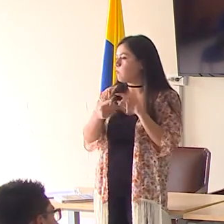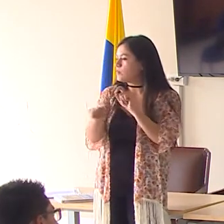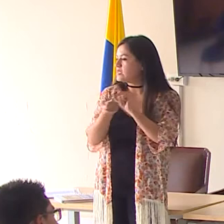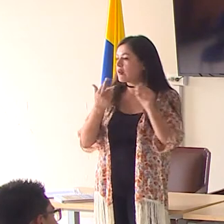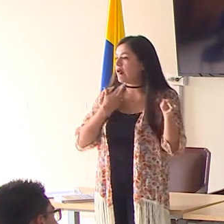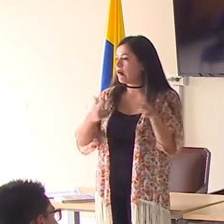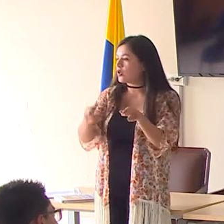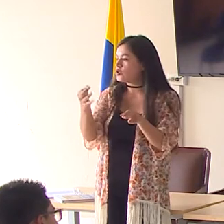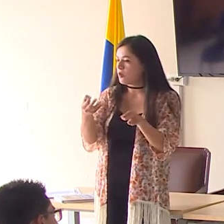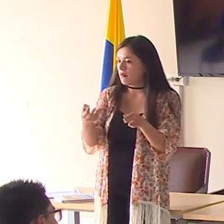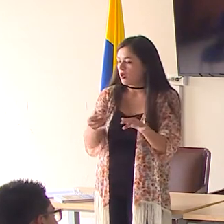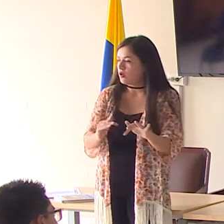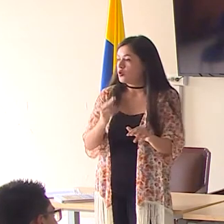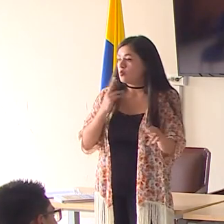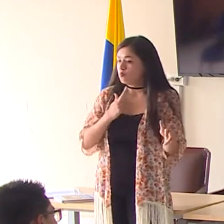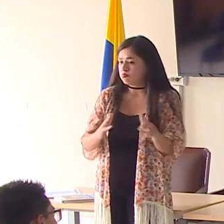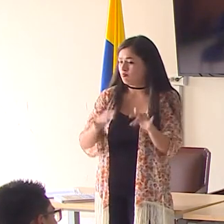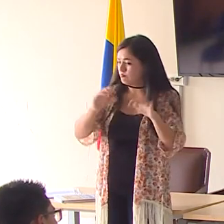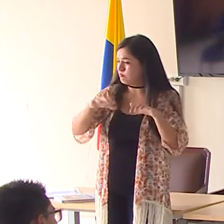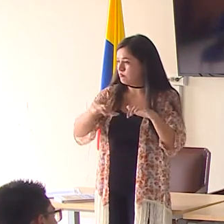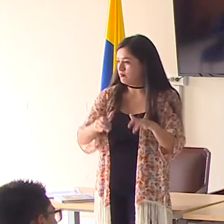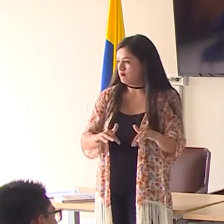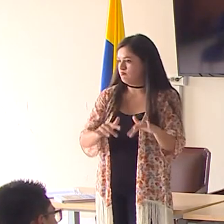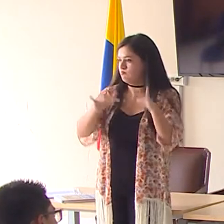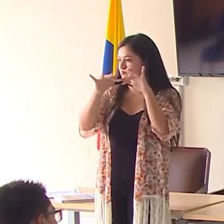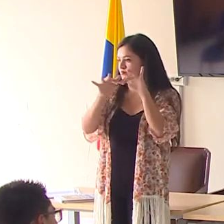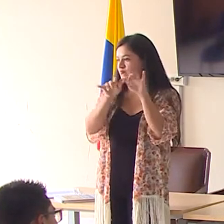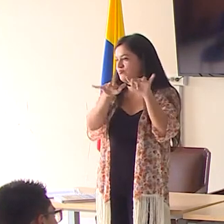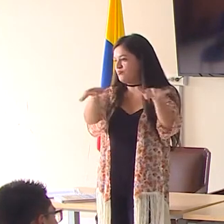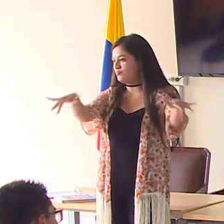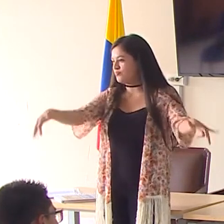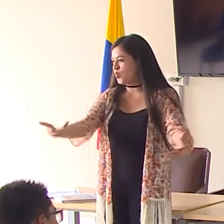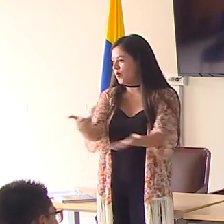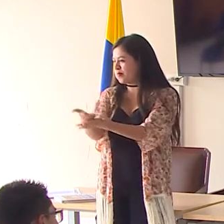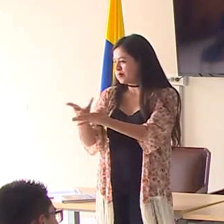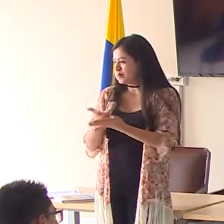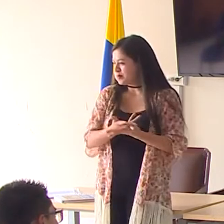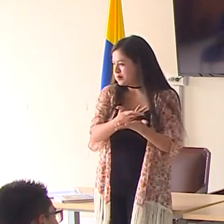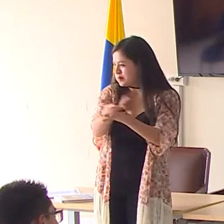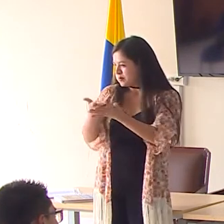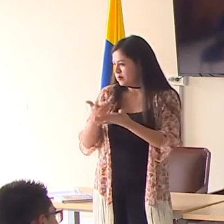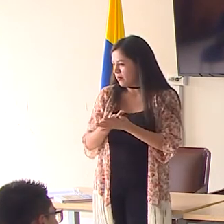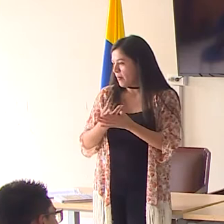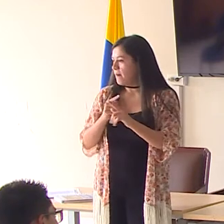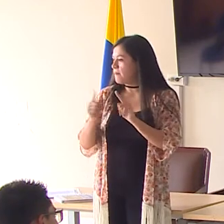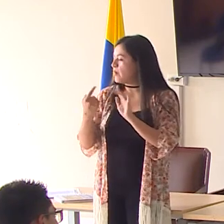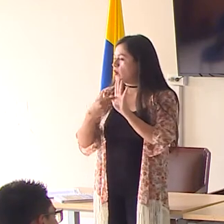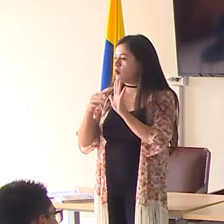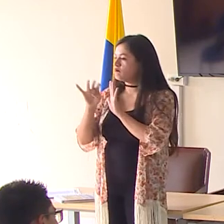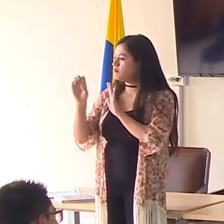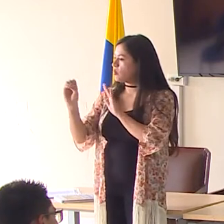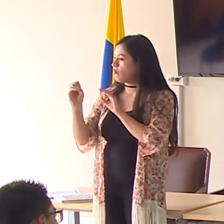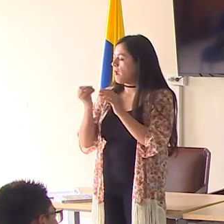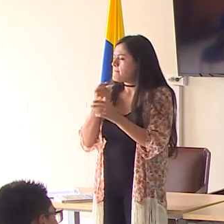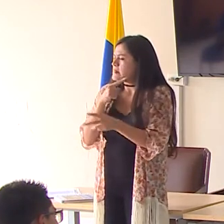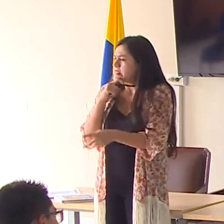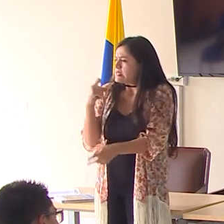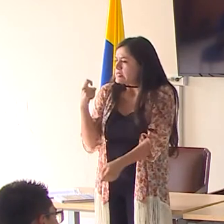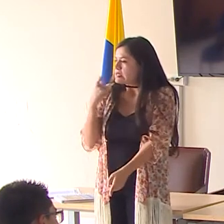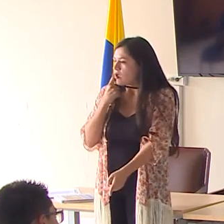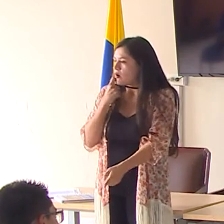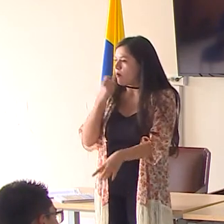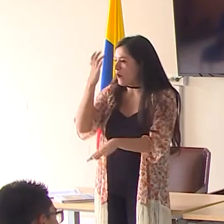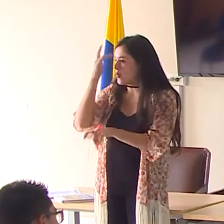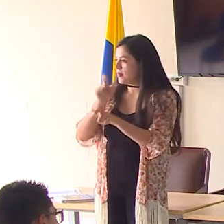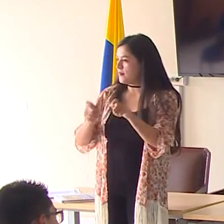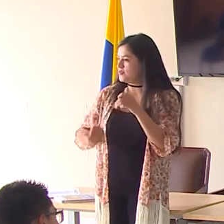río tunjuelo durante esta década de la década 1950 se secaron por la intervención en